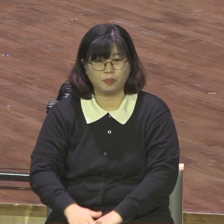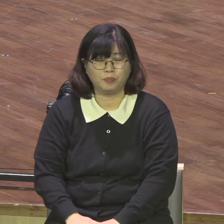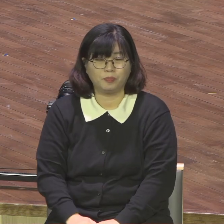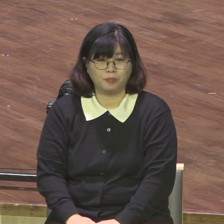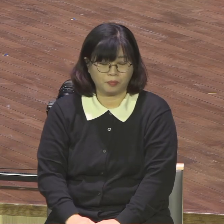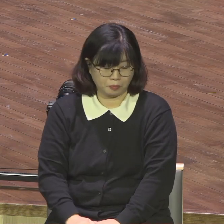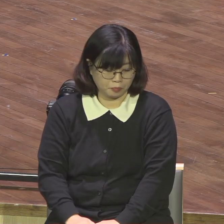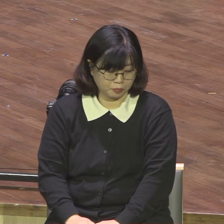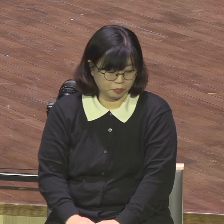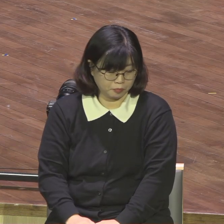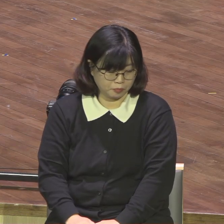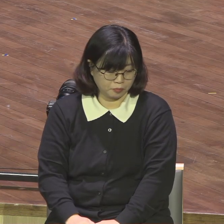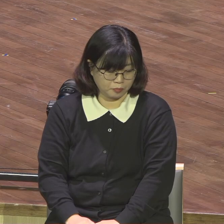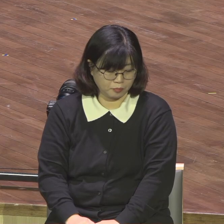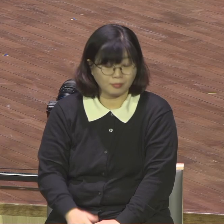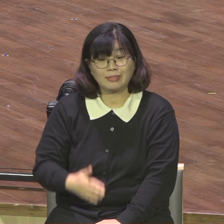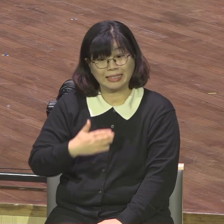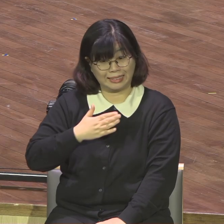나는